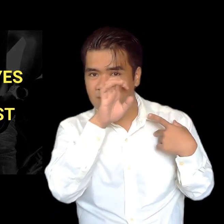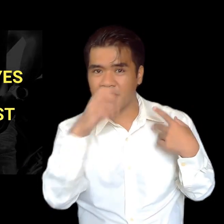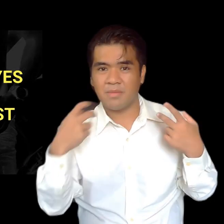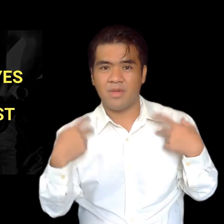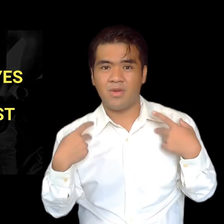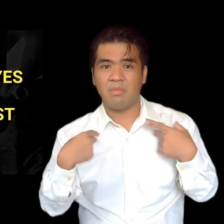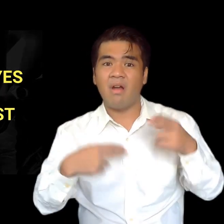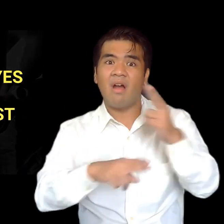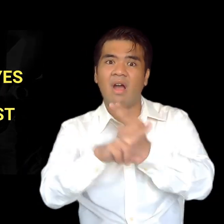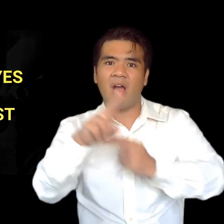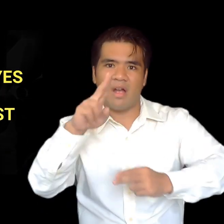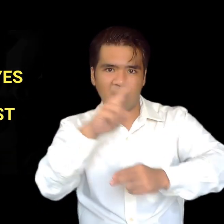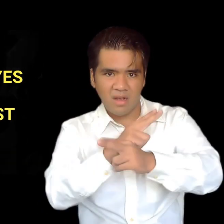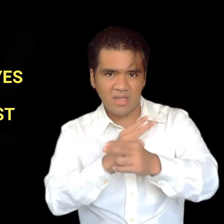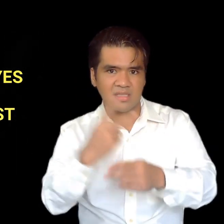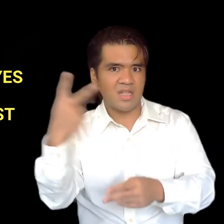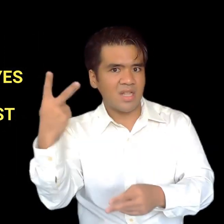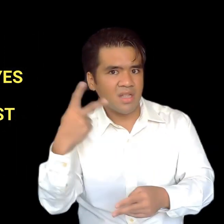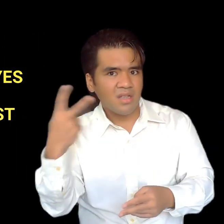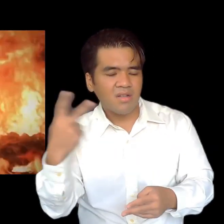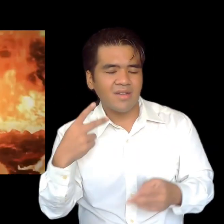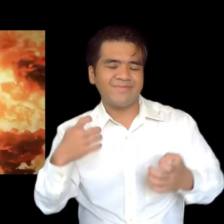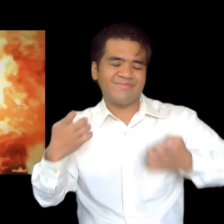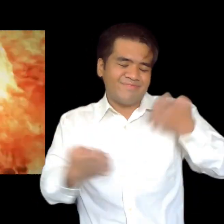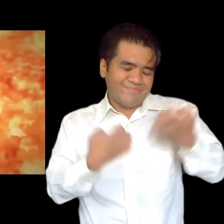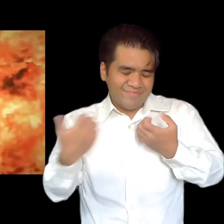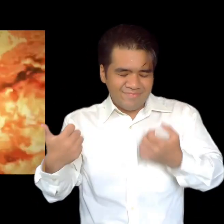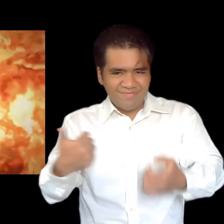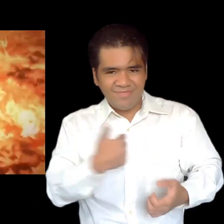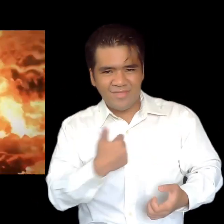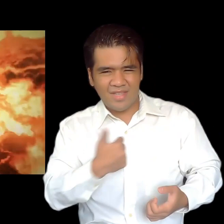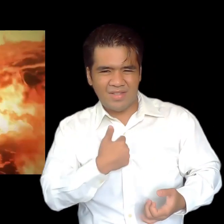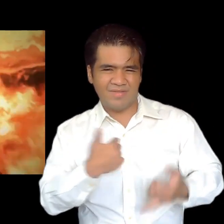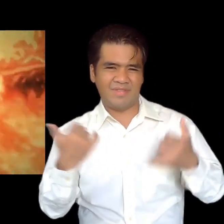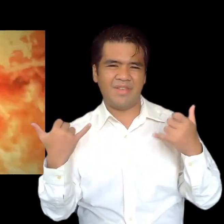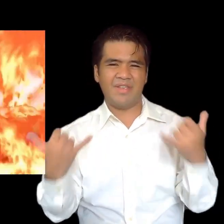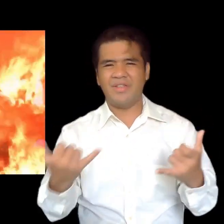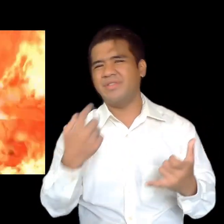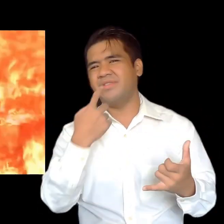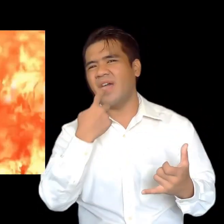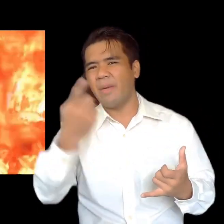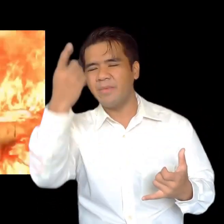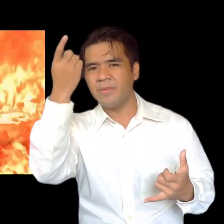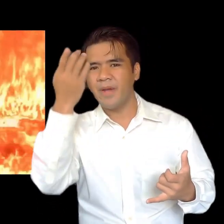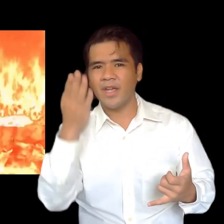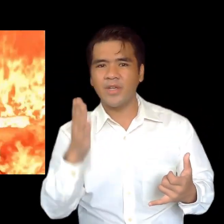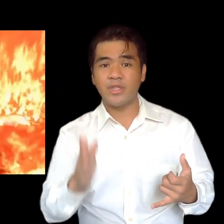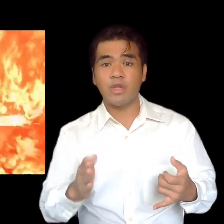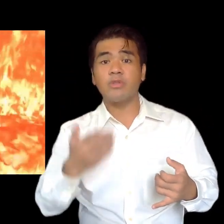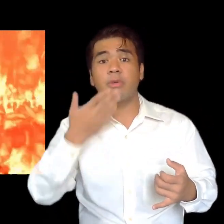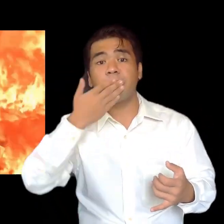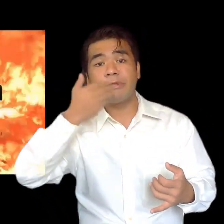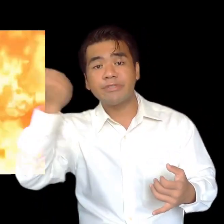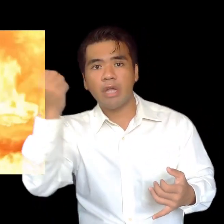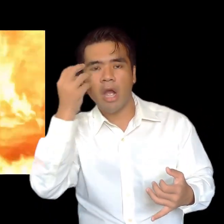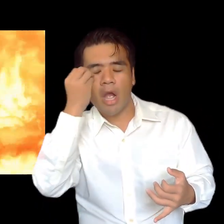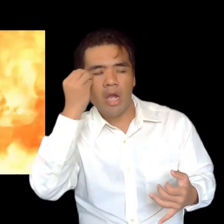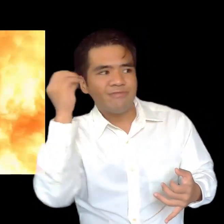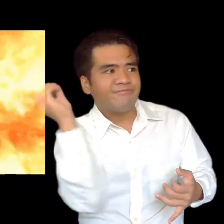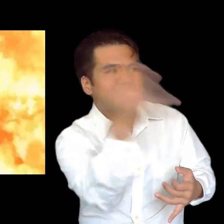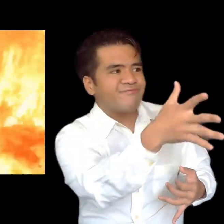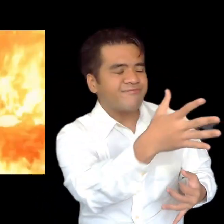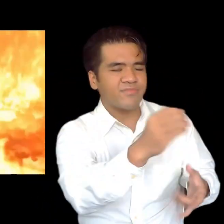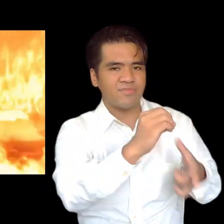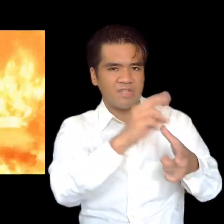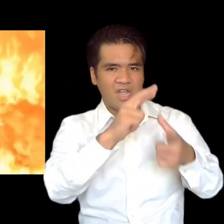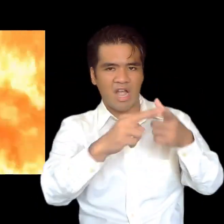kamay para mapaligaya ang iyong sarili. Kaya nga nasabi ng Panginoong Jesus na mas mabuti pang dukutin na lang ang iyong kanang